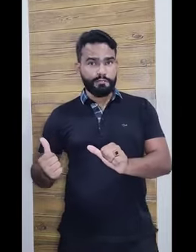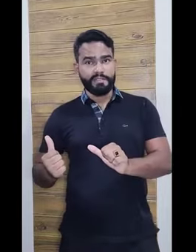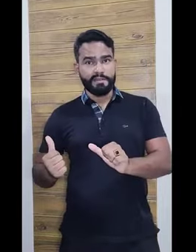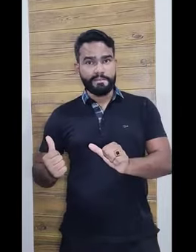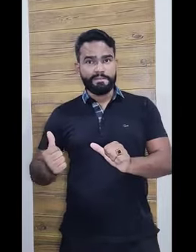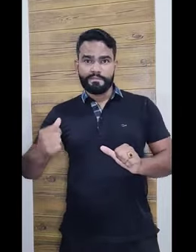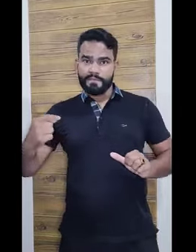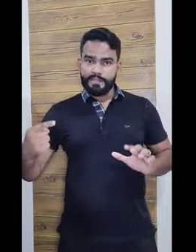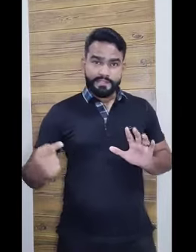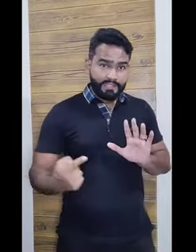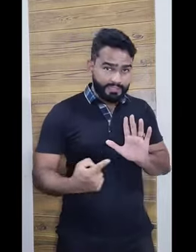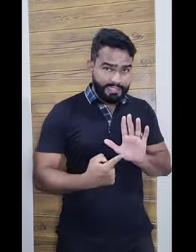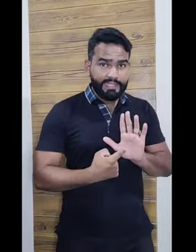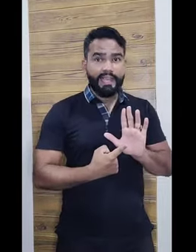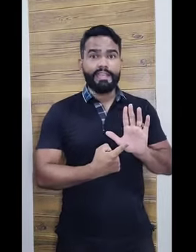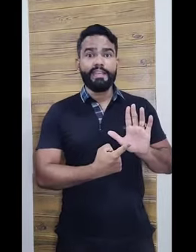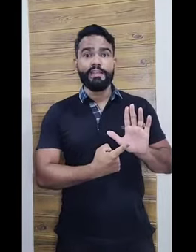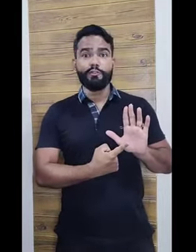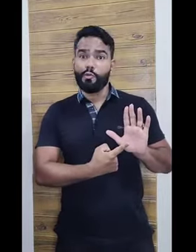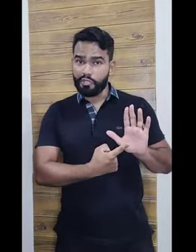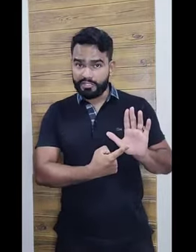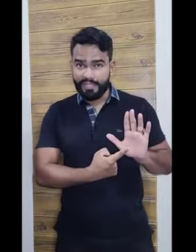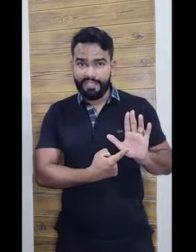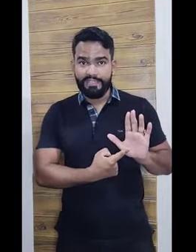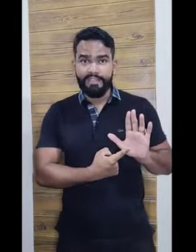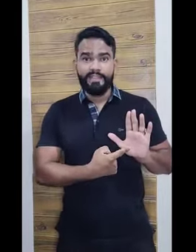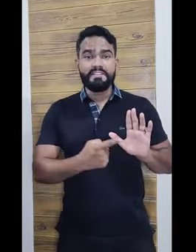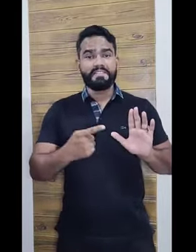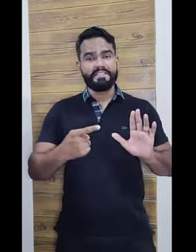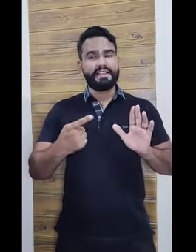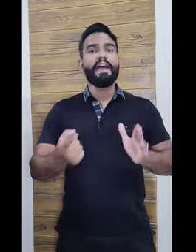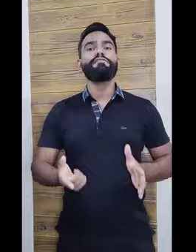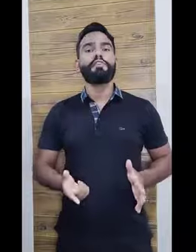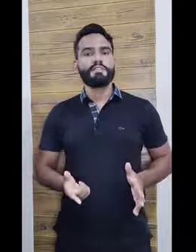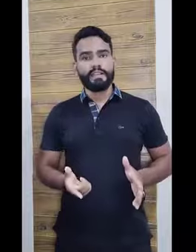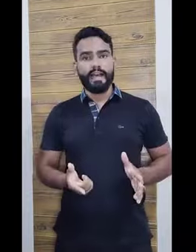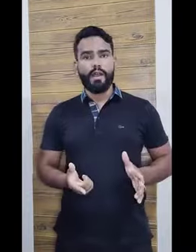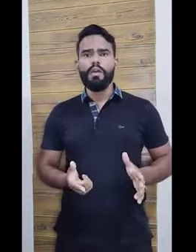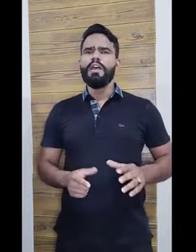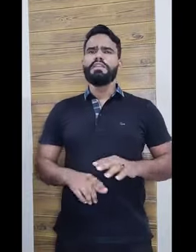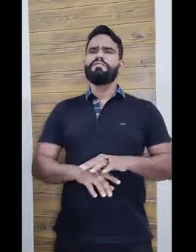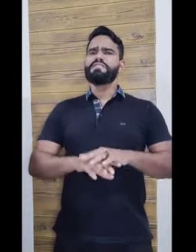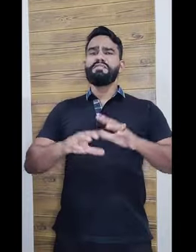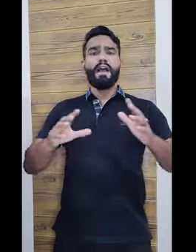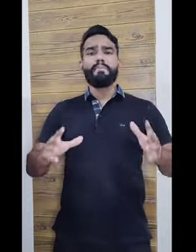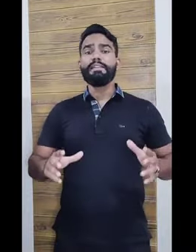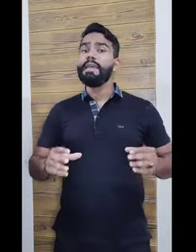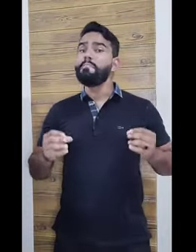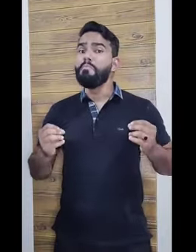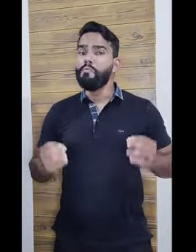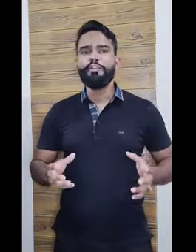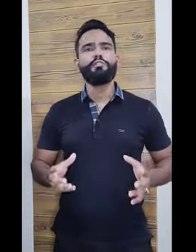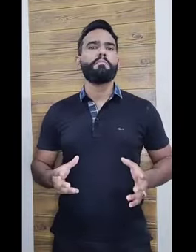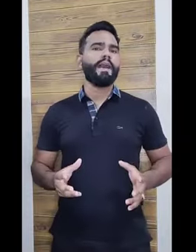YouTube, clica aí no gostei, se inscreve no nosso canal, que você vai aprender muito